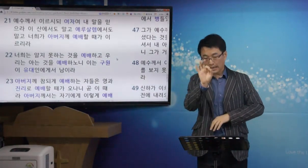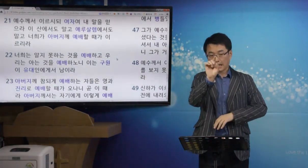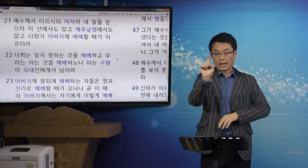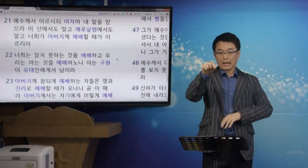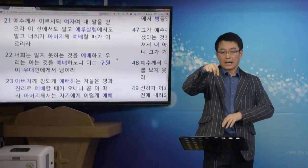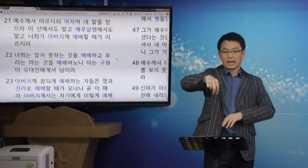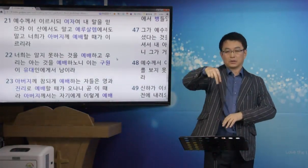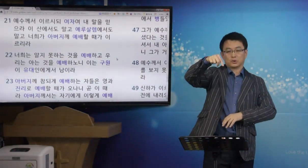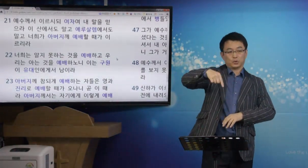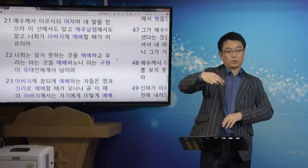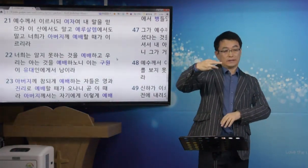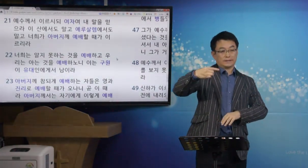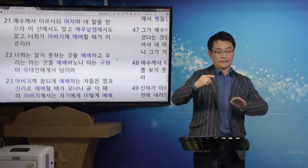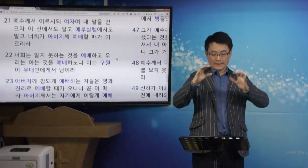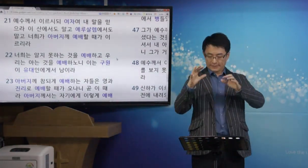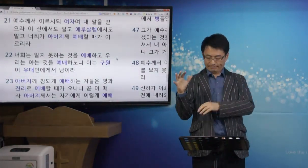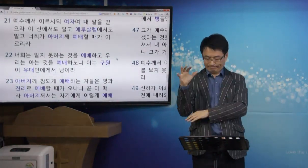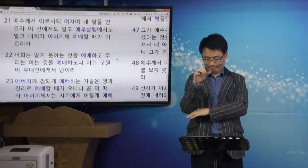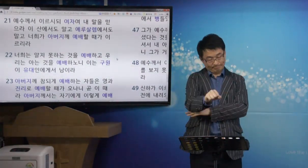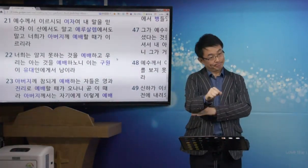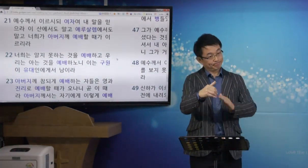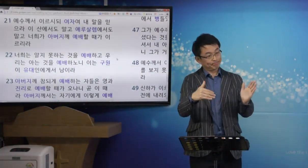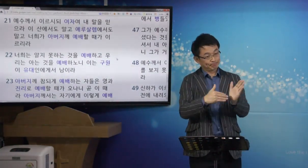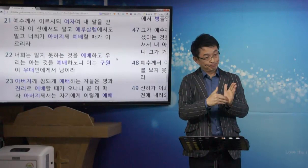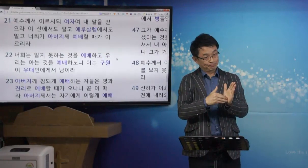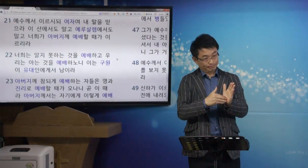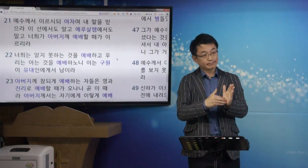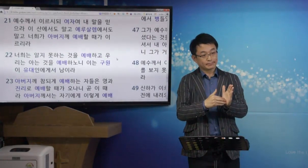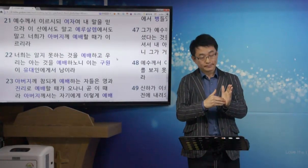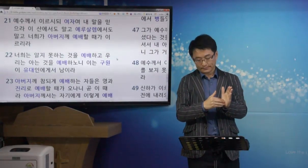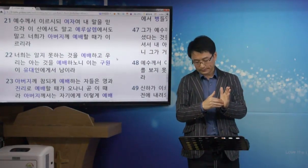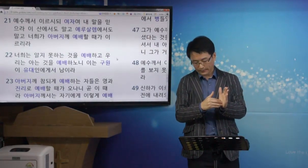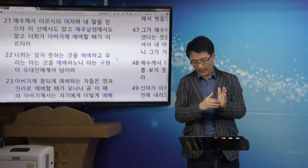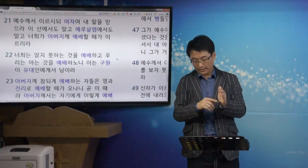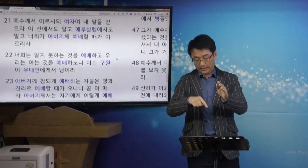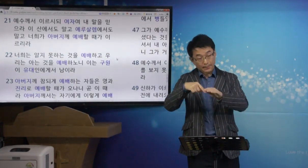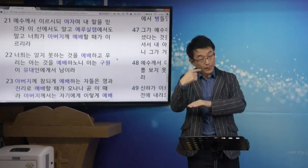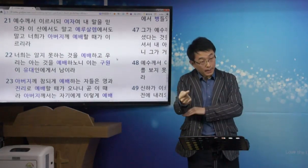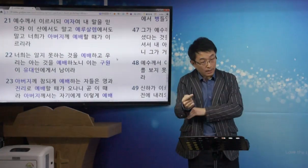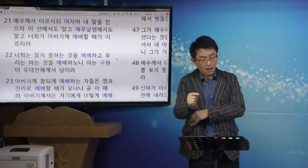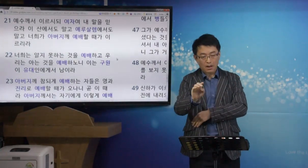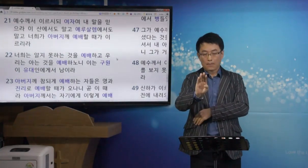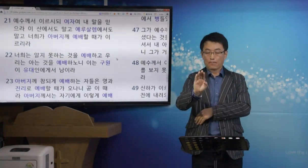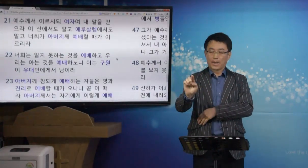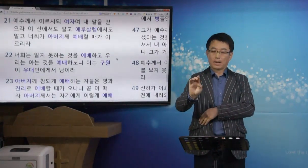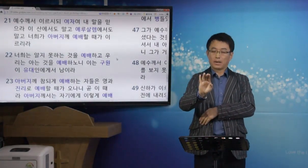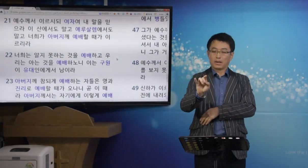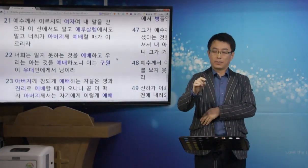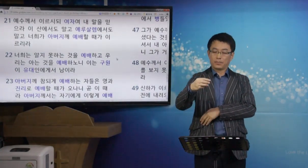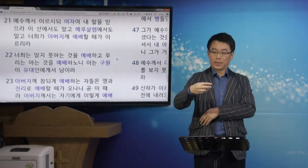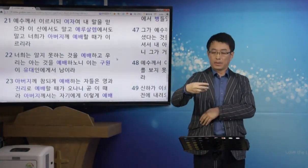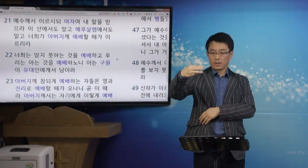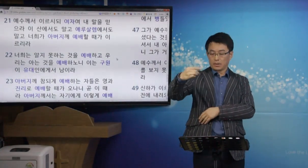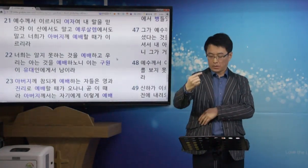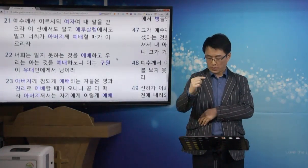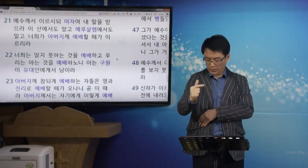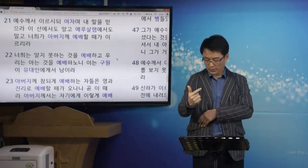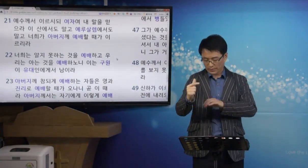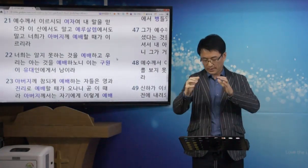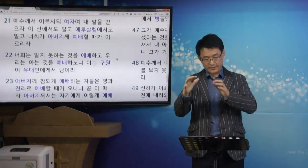처음에는 아수르가 이 나라를 점령했습니다. 그 다음에는 바벨론이